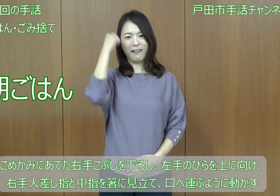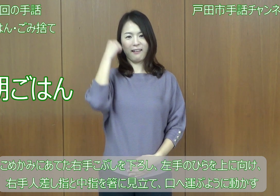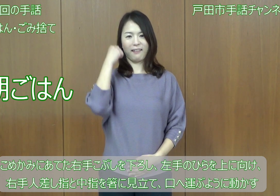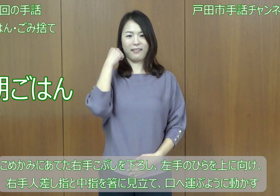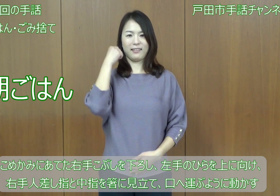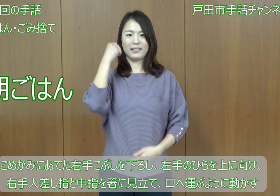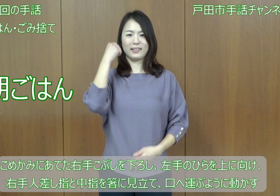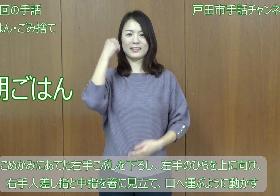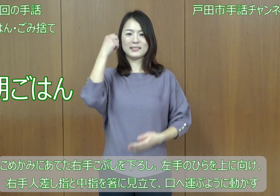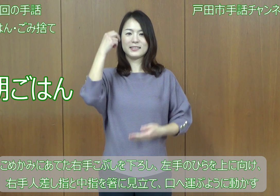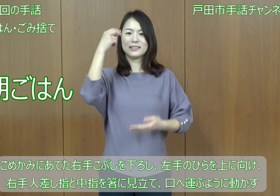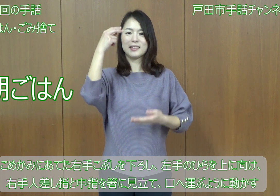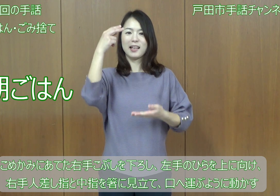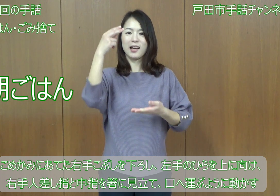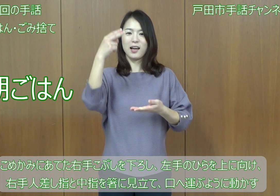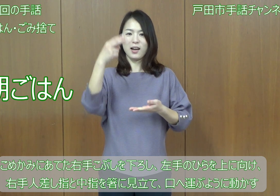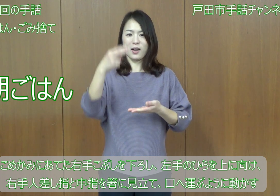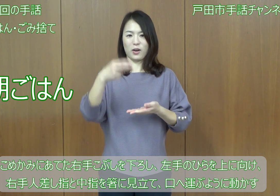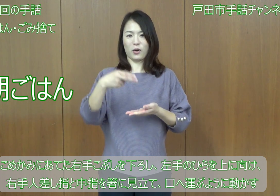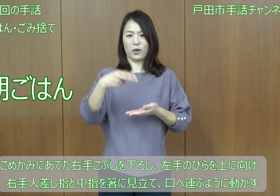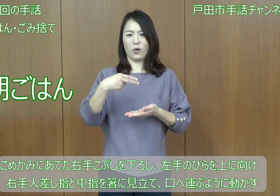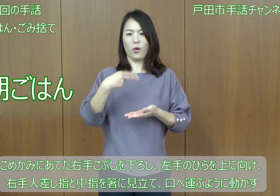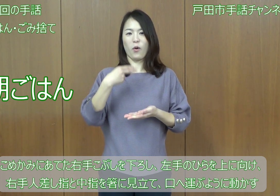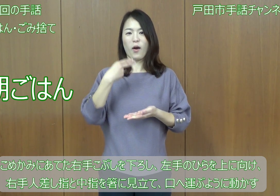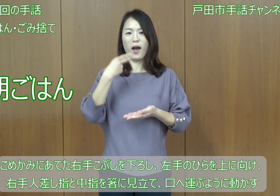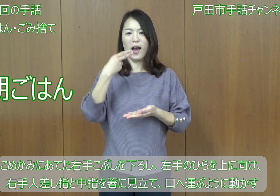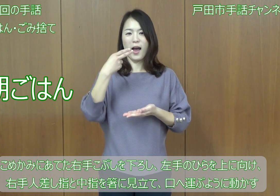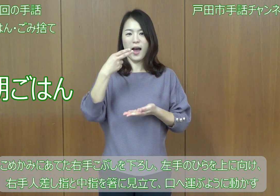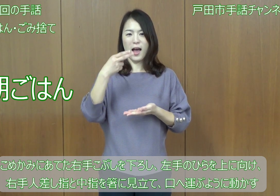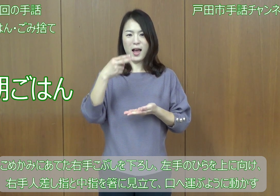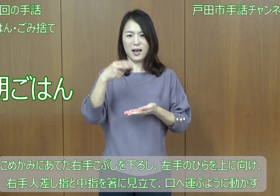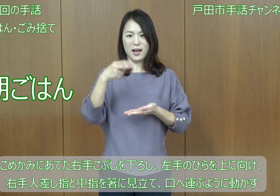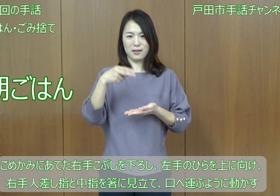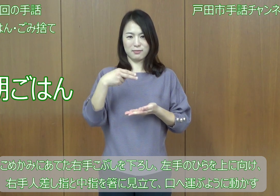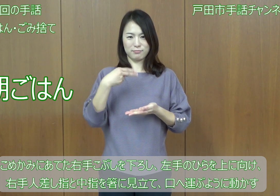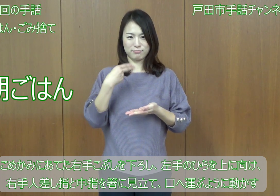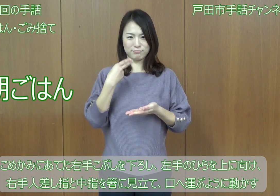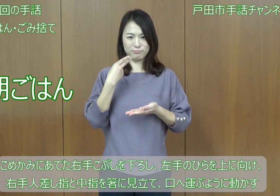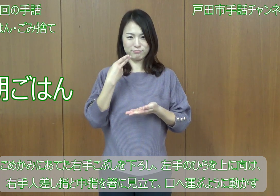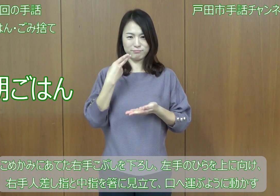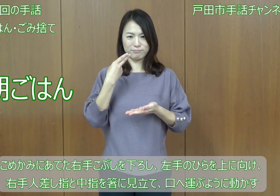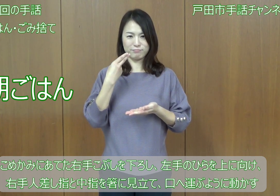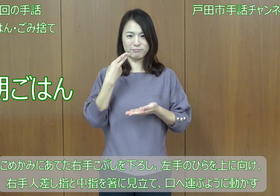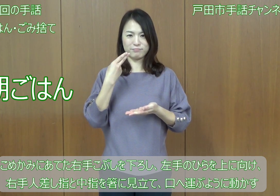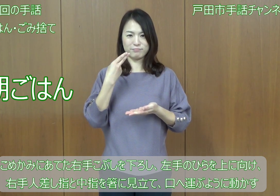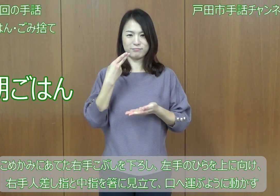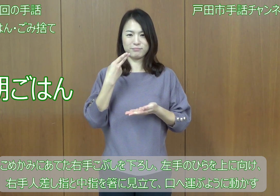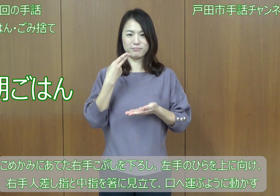右手人差し指と中指を箸に見立て口へ運ぶように動かします。